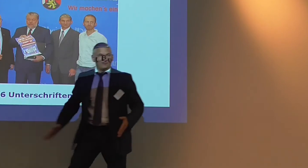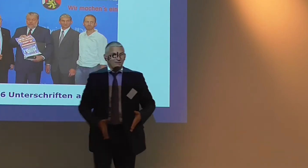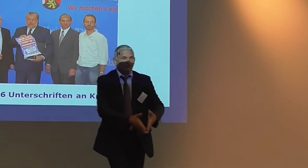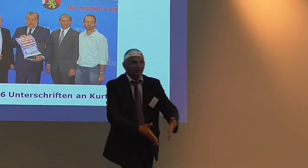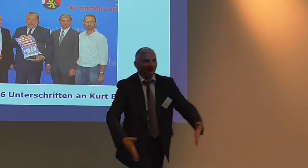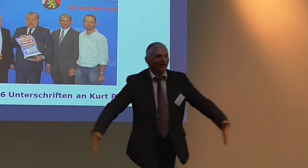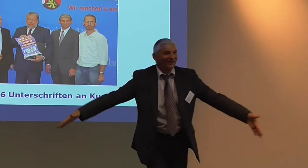voll